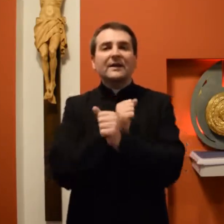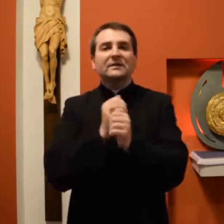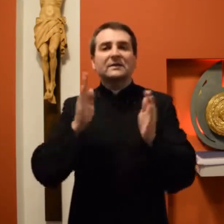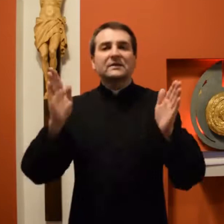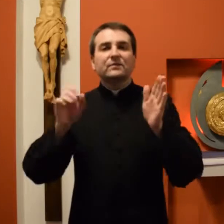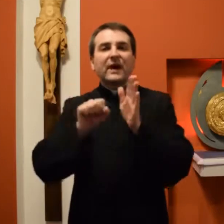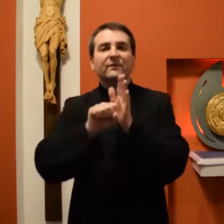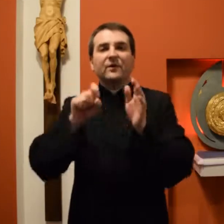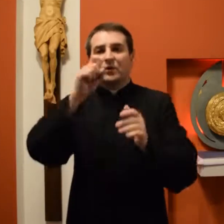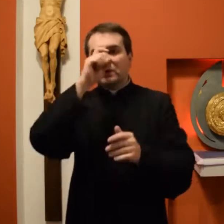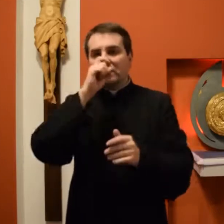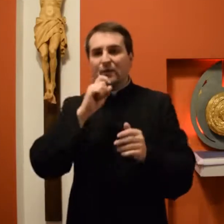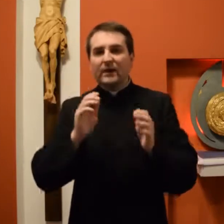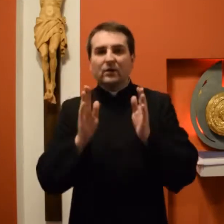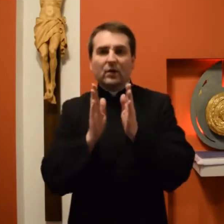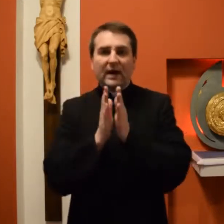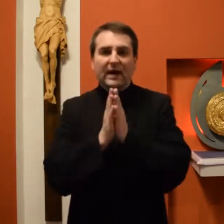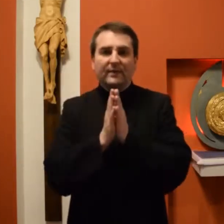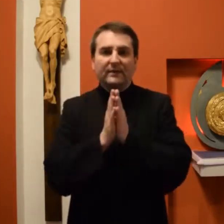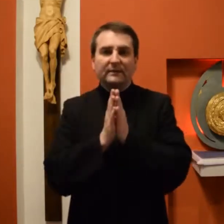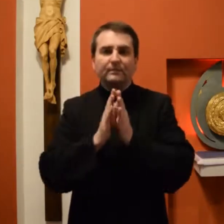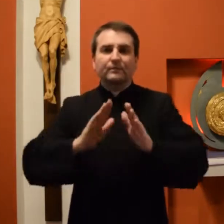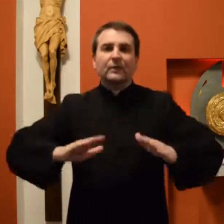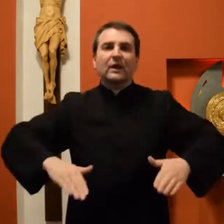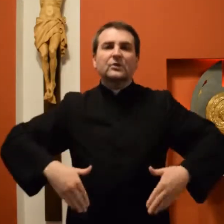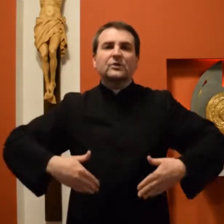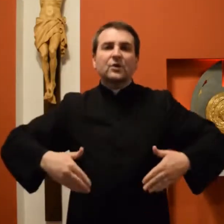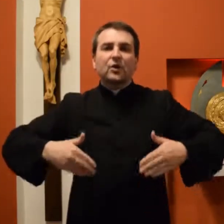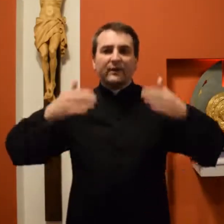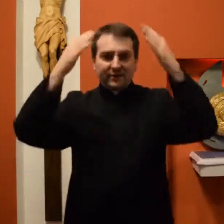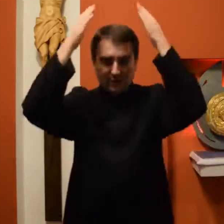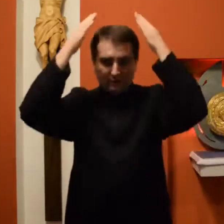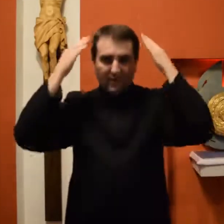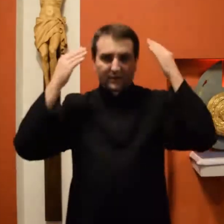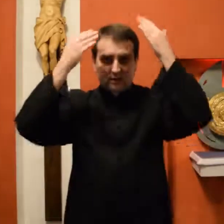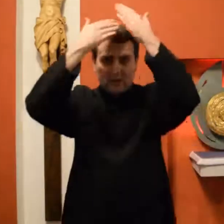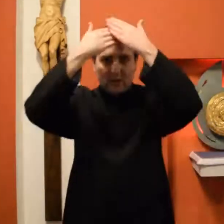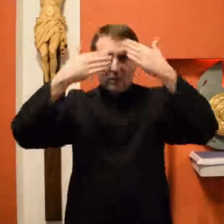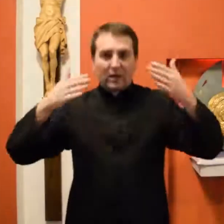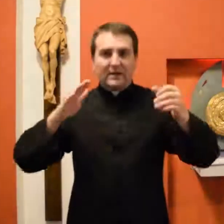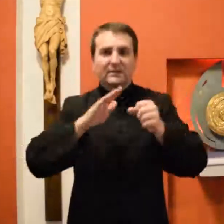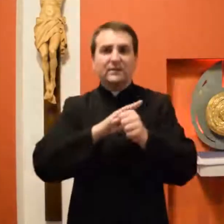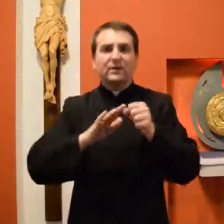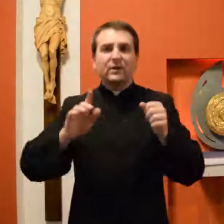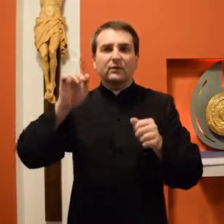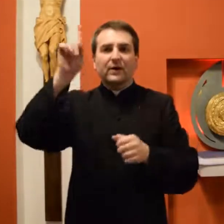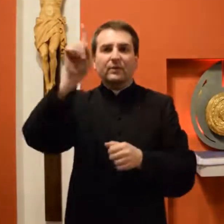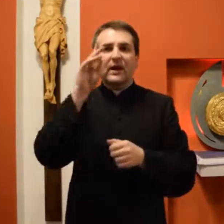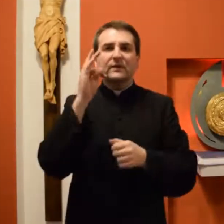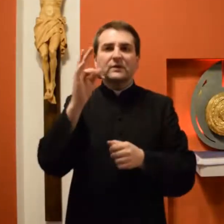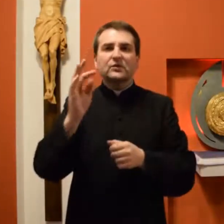nas zbaw ode złego. Amen. Zdrowaś Maryjo, łaski pełna, Pan z